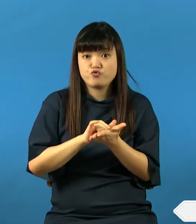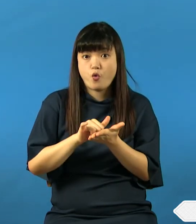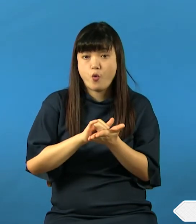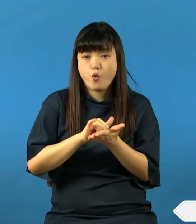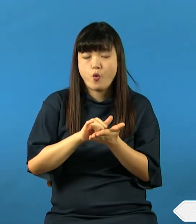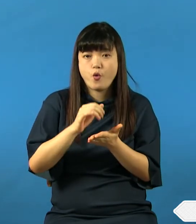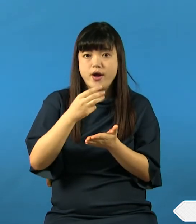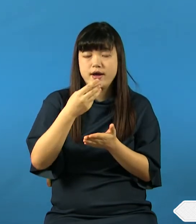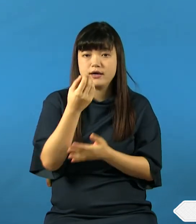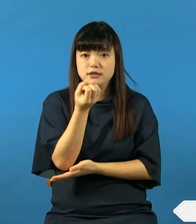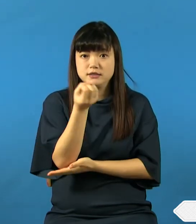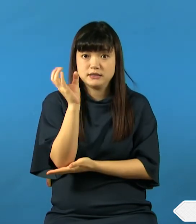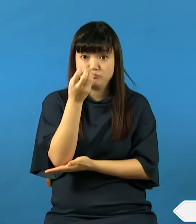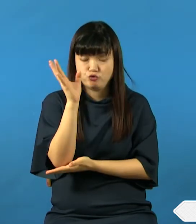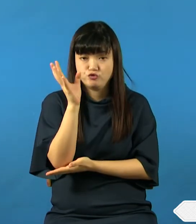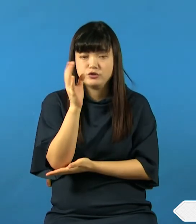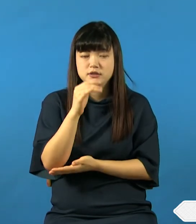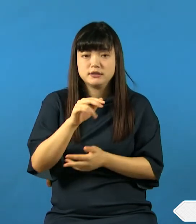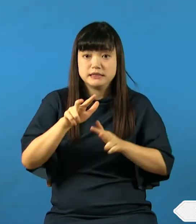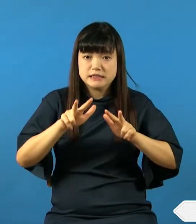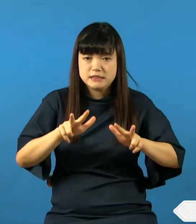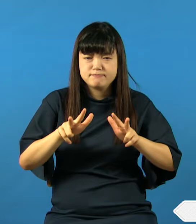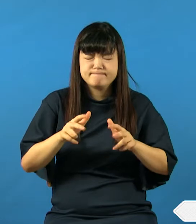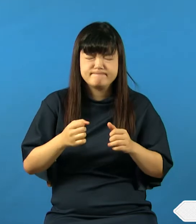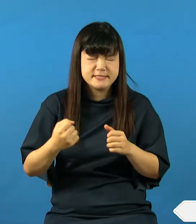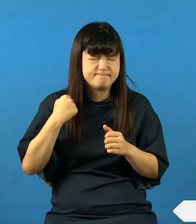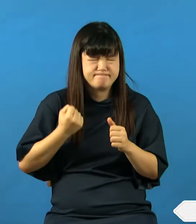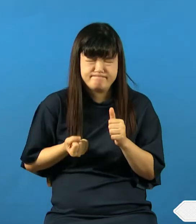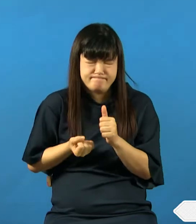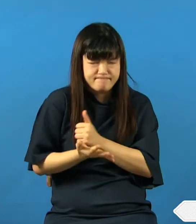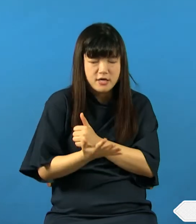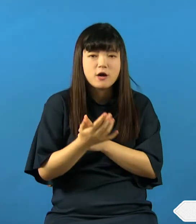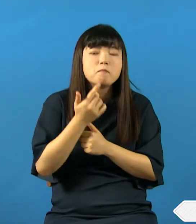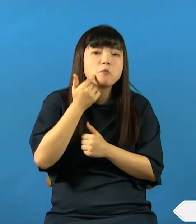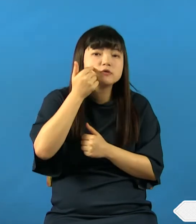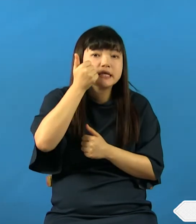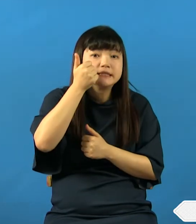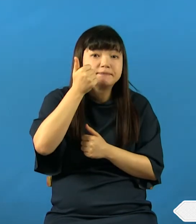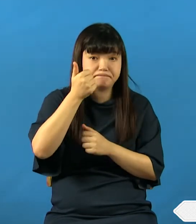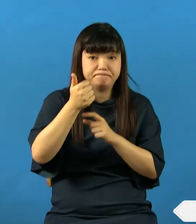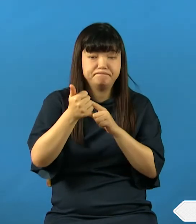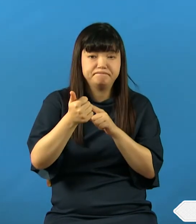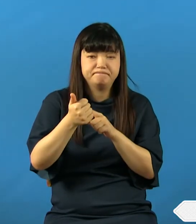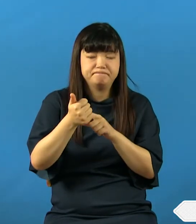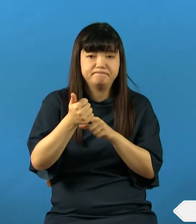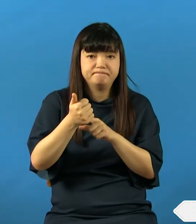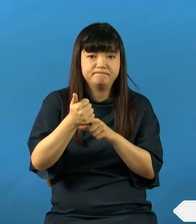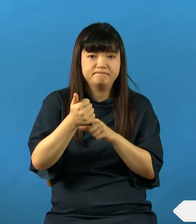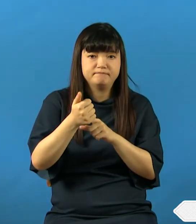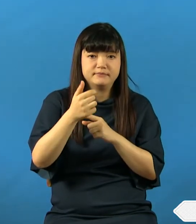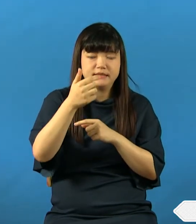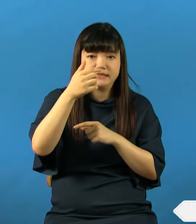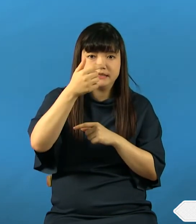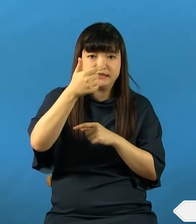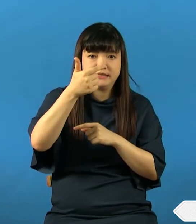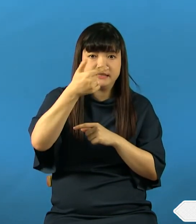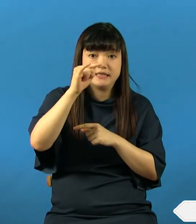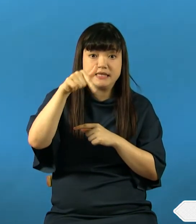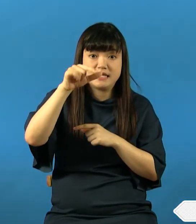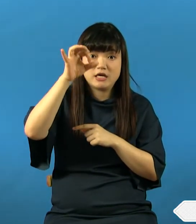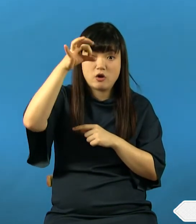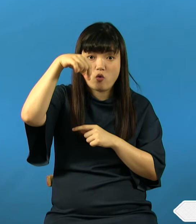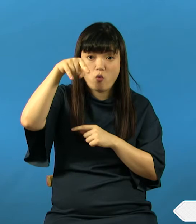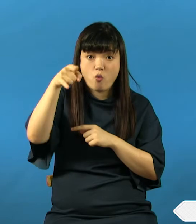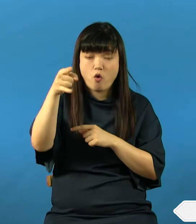뉴욕 타임스가 현존하는 그런 가장 영향력 있는 목사로 꼽은 사람이 릭